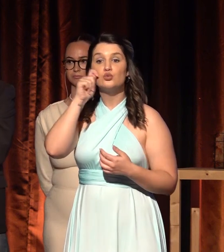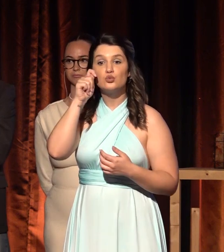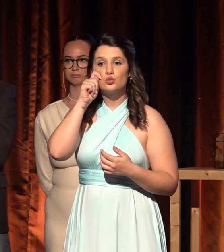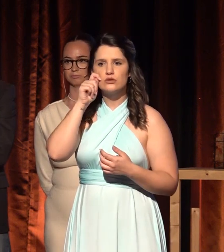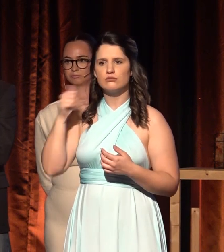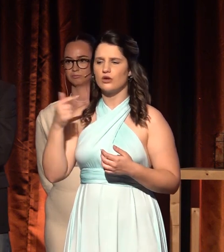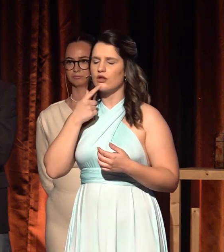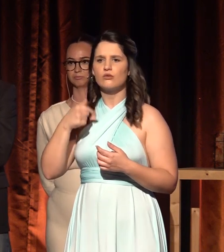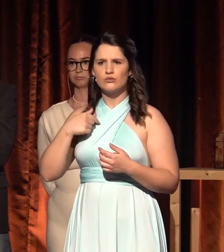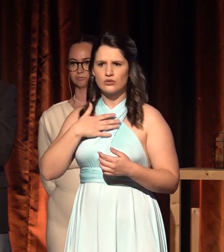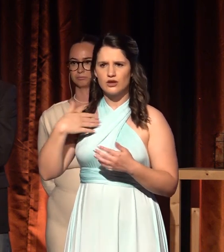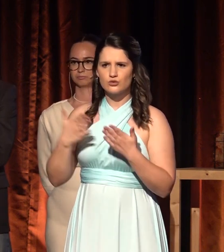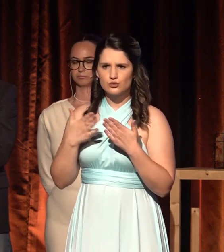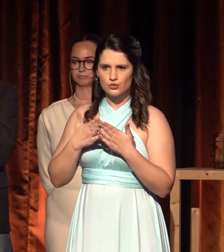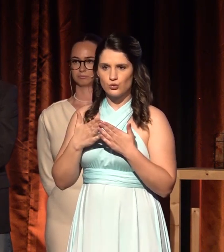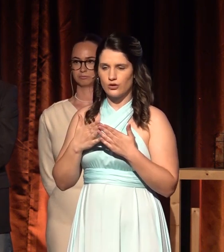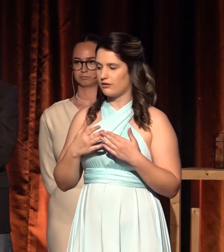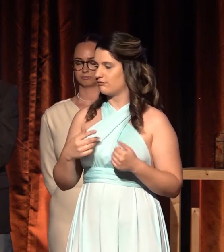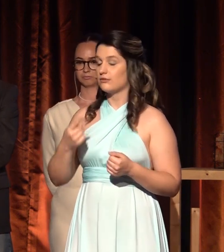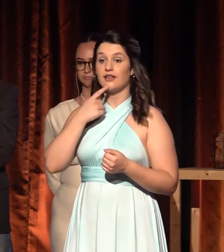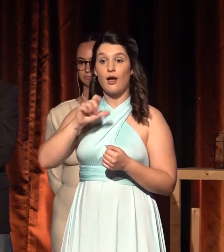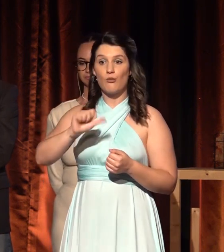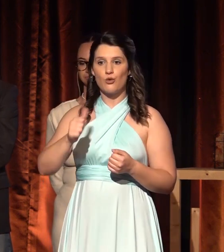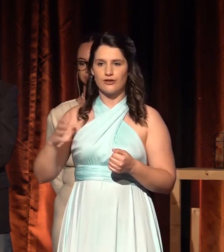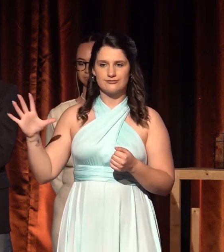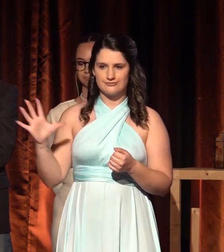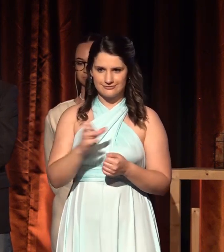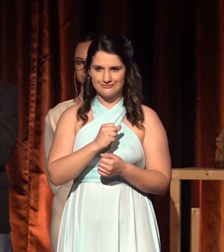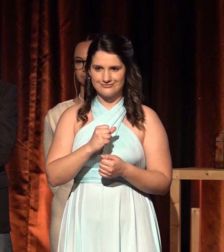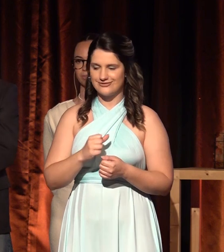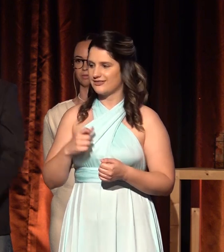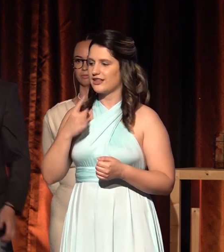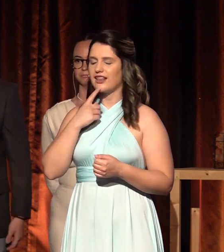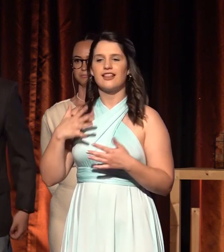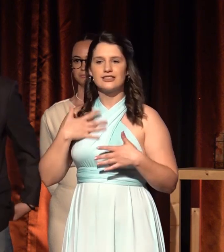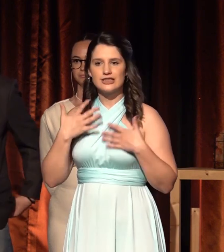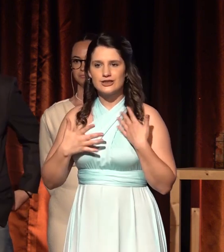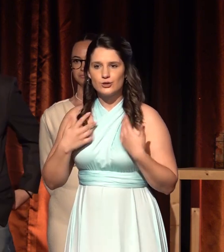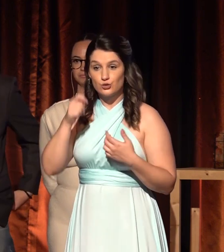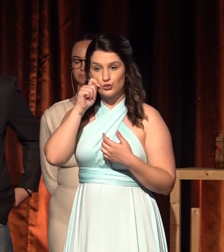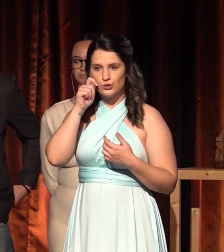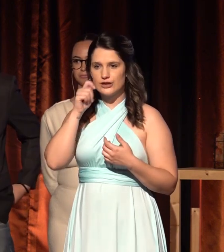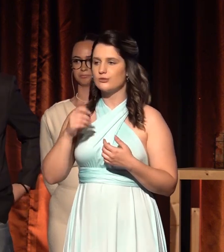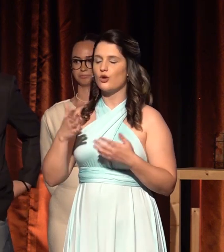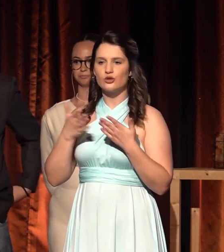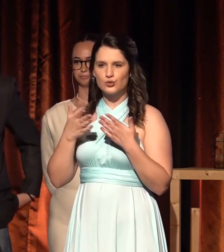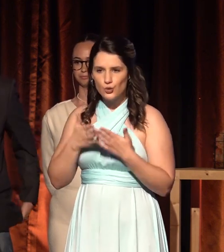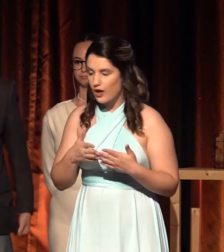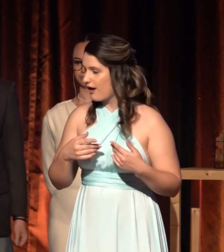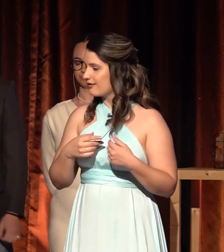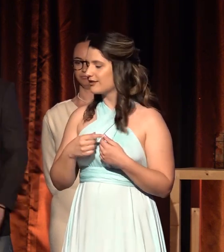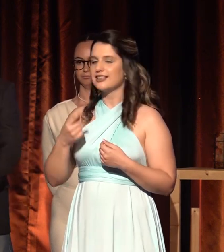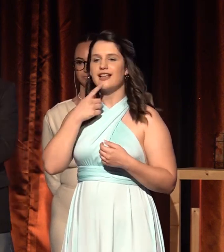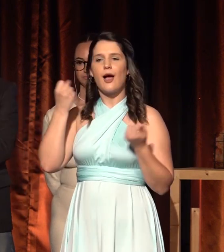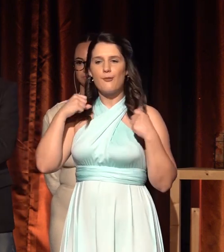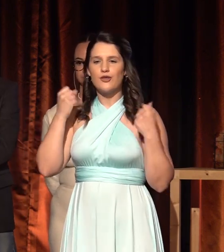avui em graduo, i crec jo, amb unes notes bastant bones. Un cicle que realment m'ha fet sentir una passió per estudiar i unes ganes